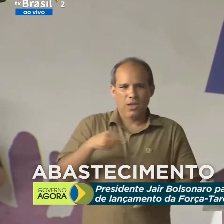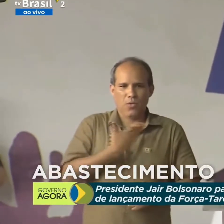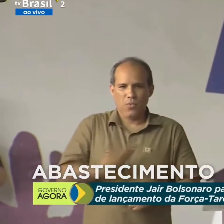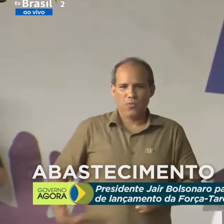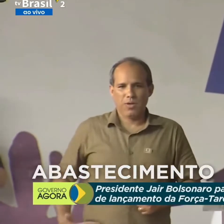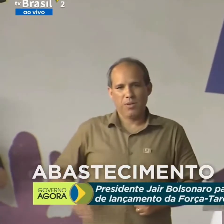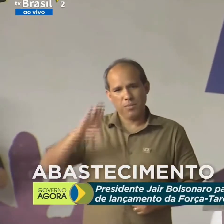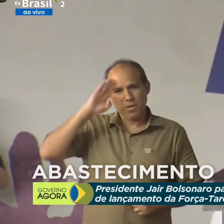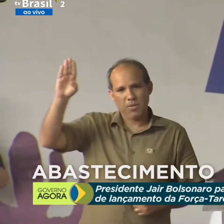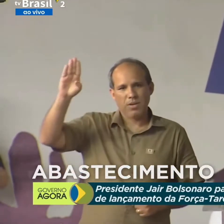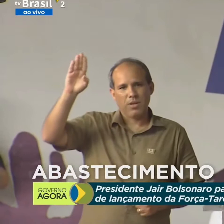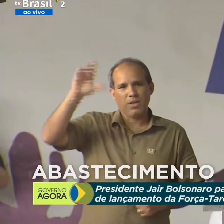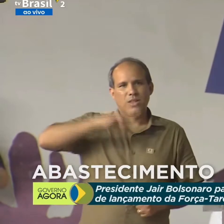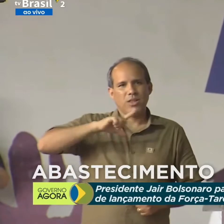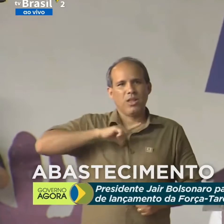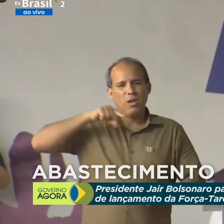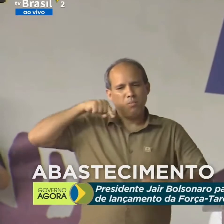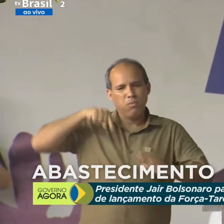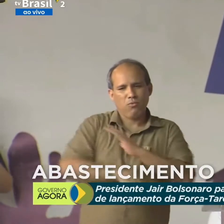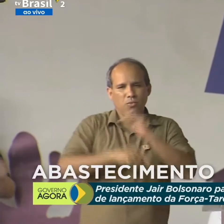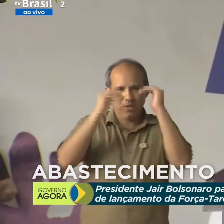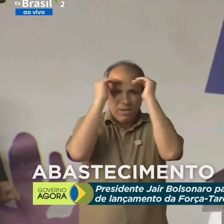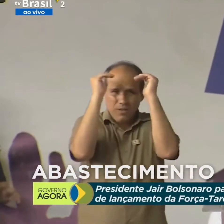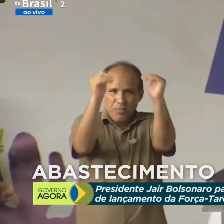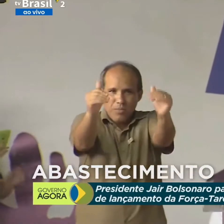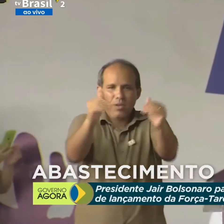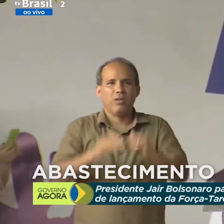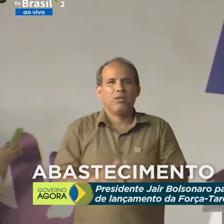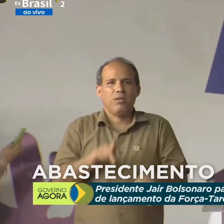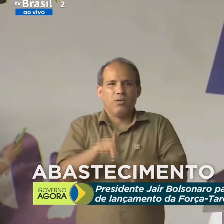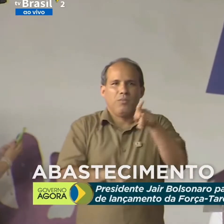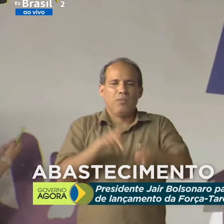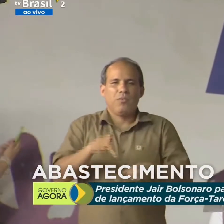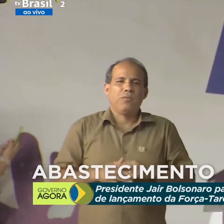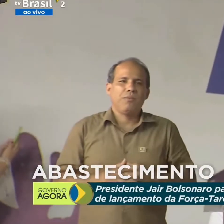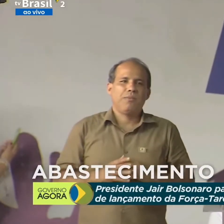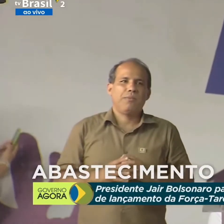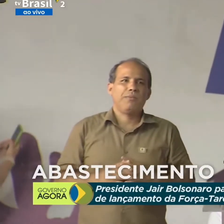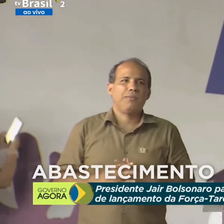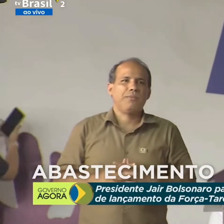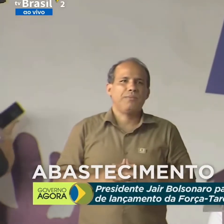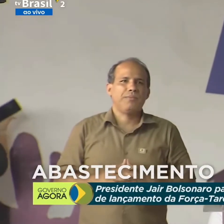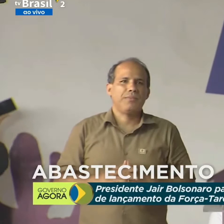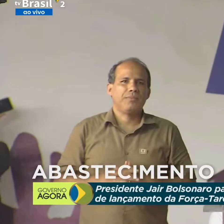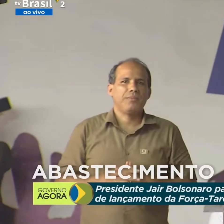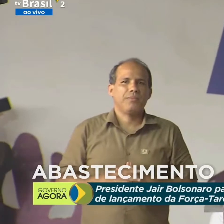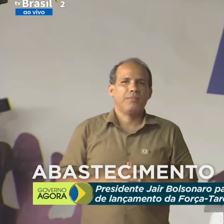que, acima de tudo, tem profundo respeito pela sua população.